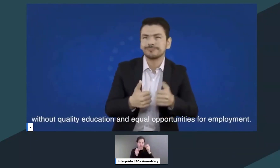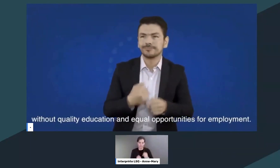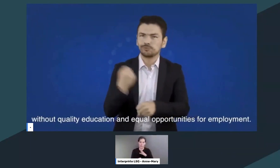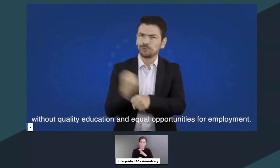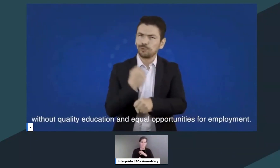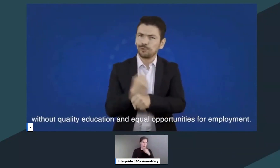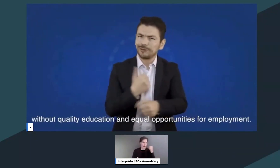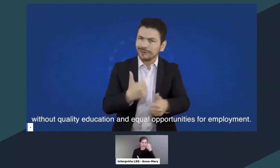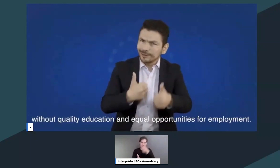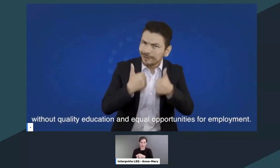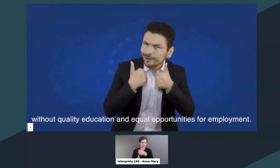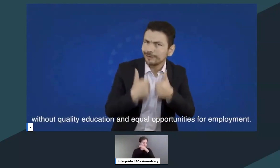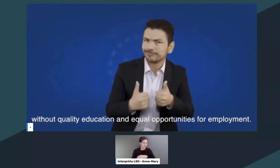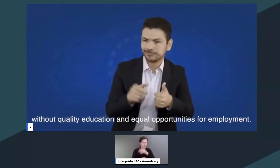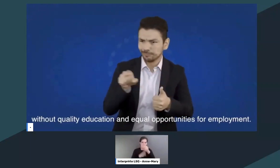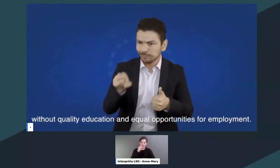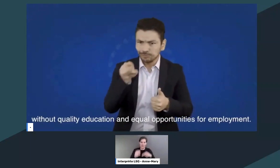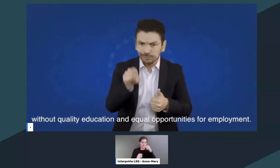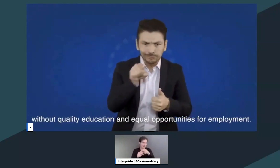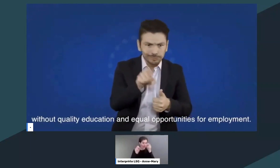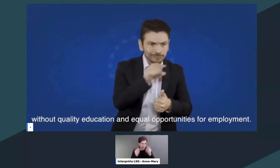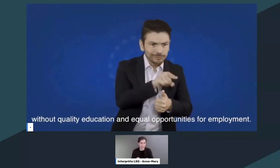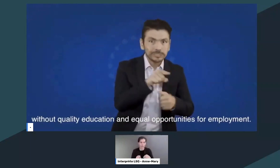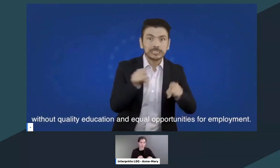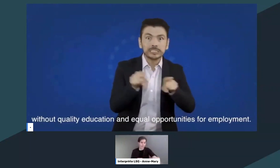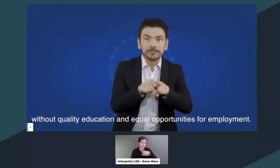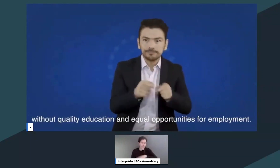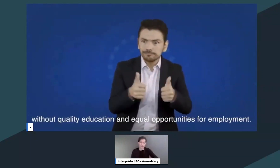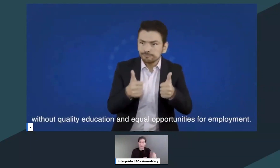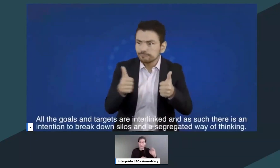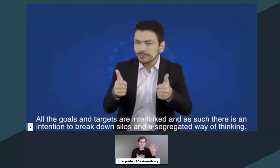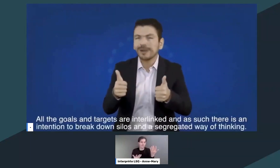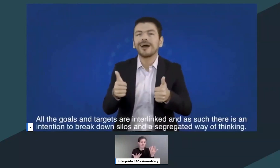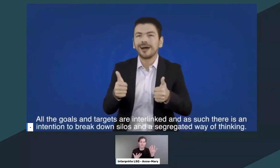possibilités égales à titre pour le recrutement.